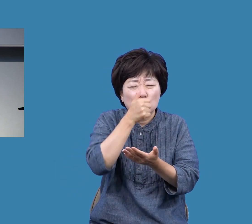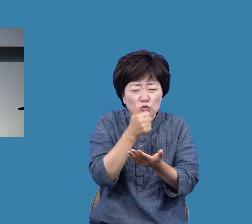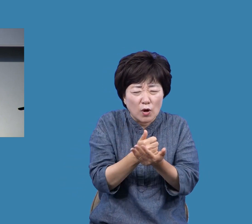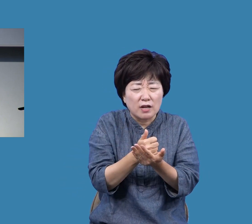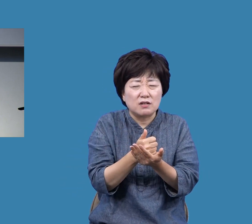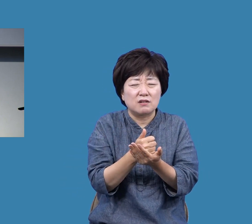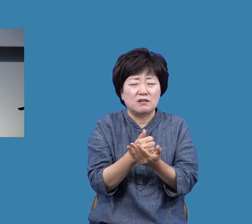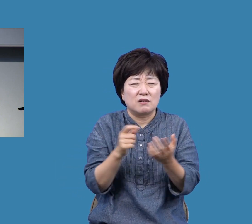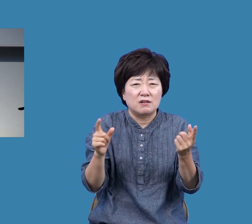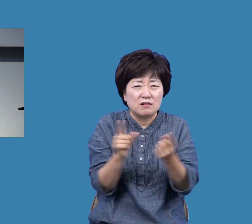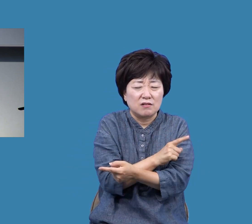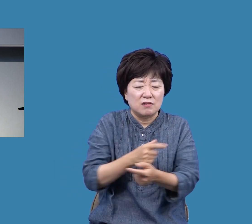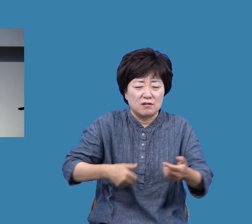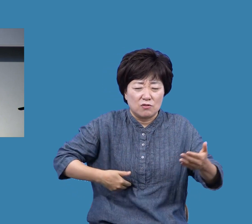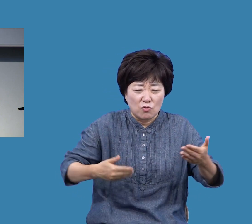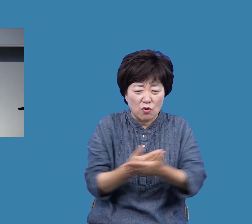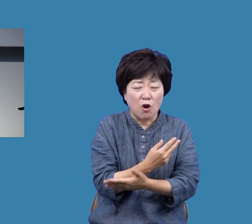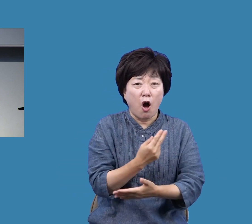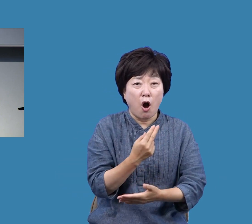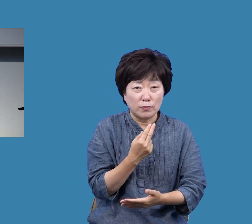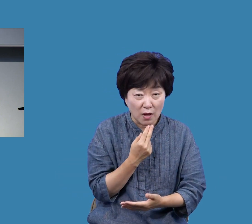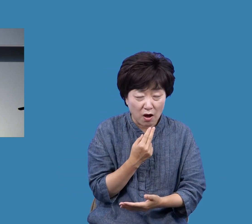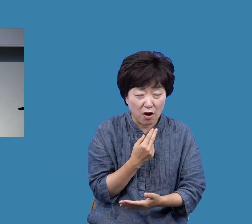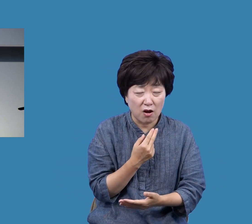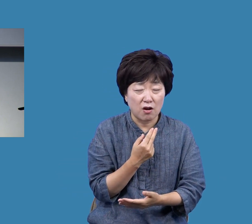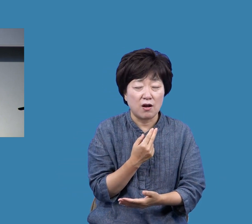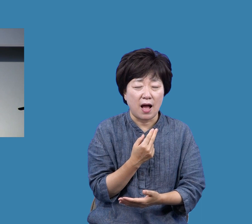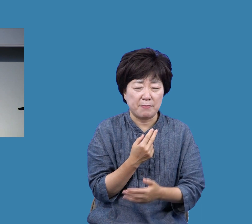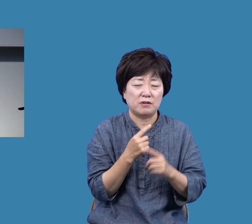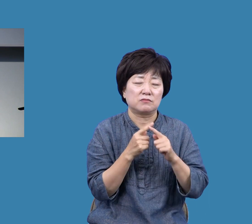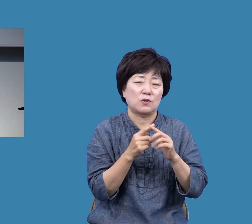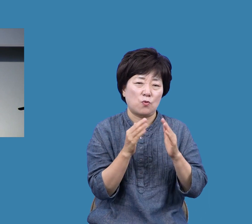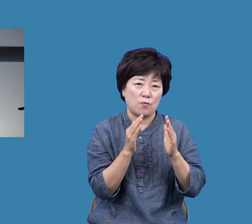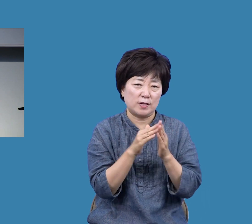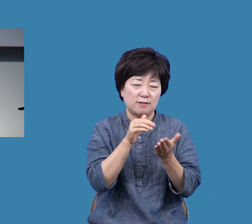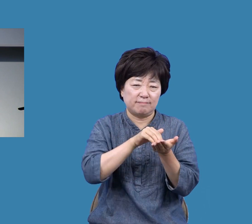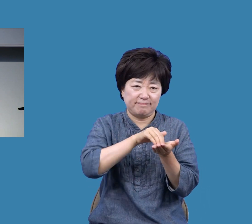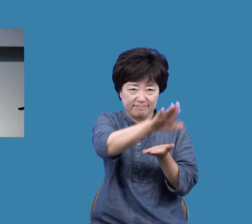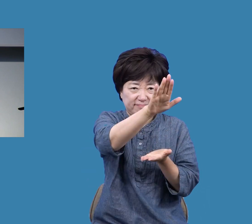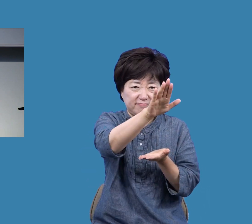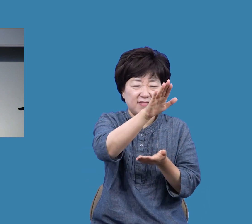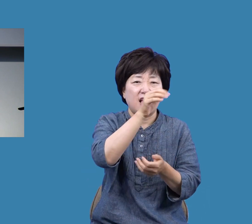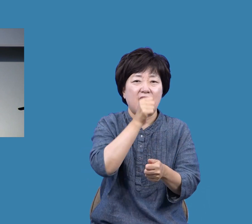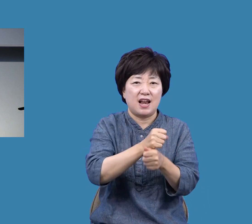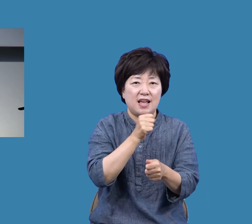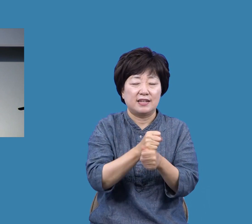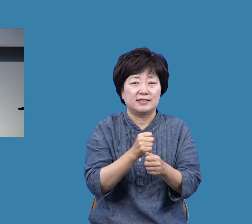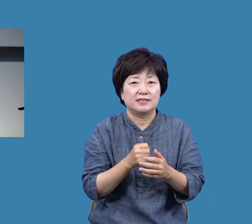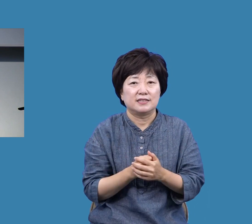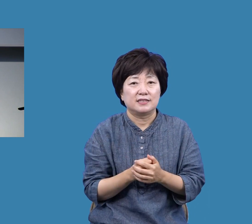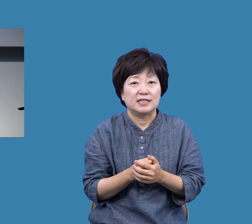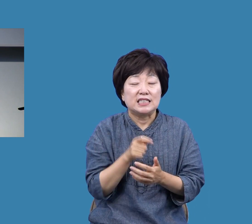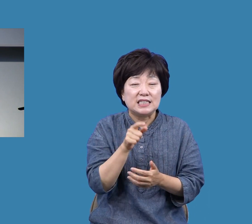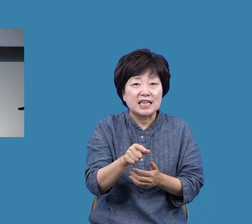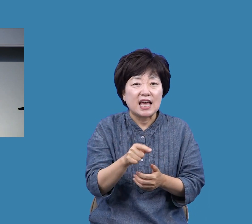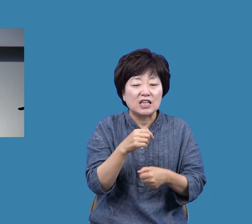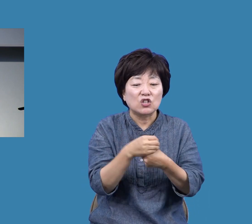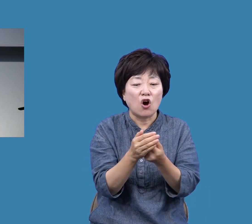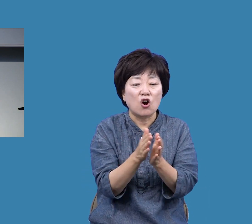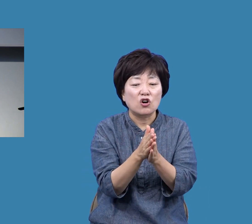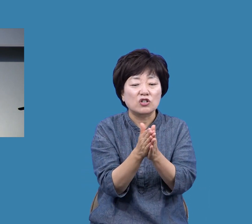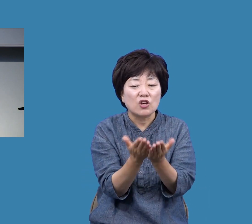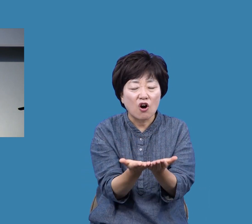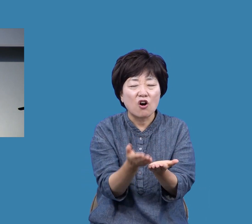어떡하라는 거예요? 교회에서 출교하라는 거예요. 그게 성경의 명령입니다. 네. 그래서 뭐 사단에게 육체는 내어주고 뭐 어쩌고저쩌고